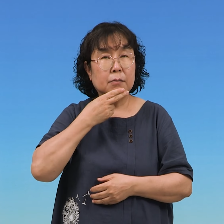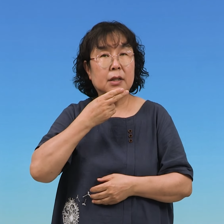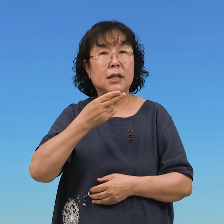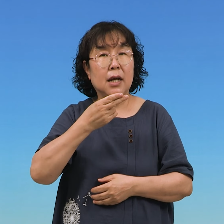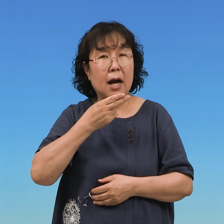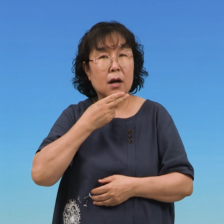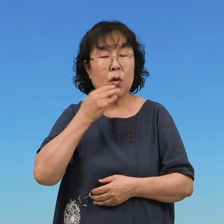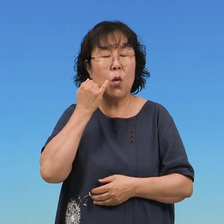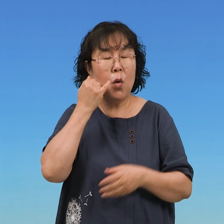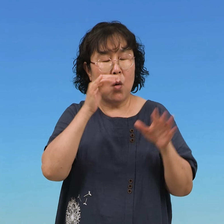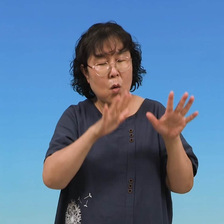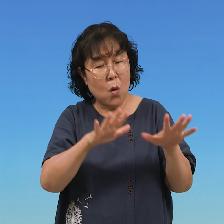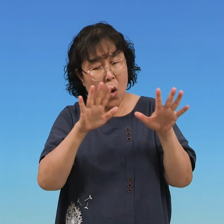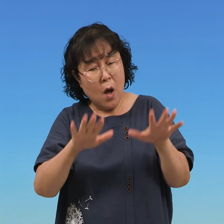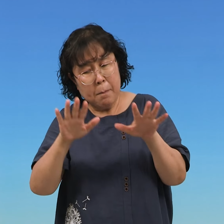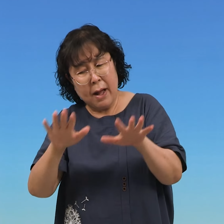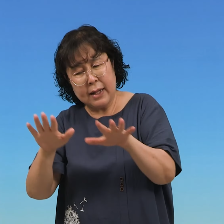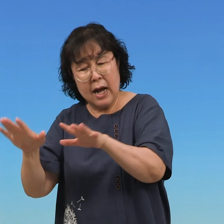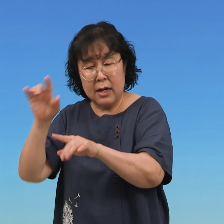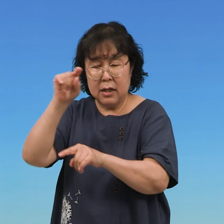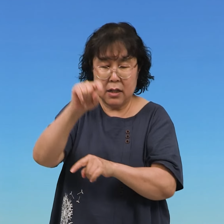바다를 걸어가리라.